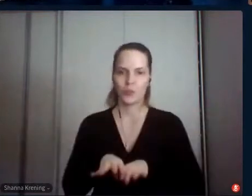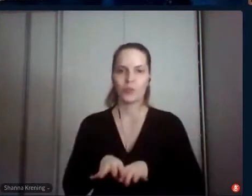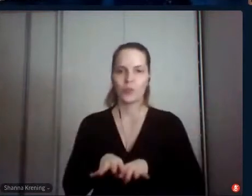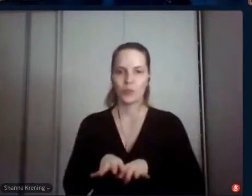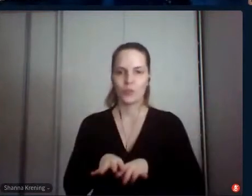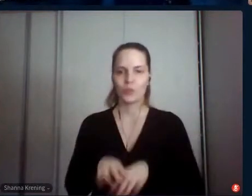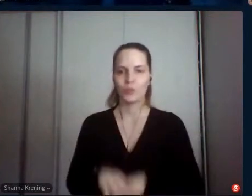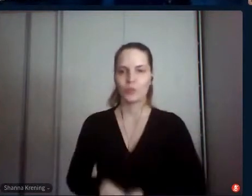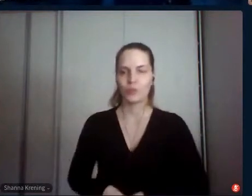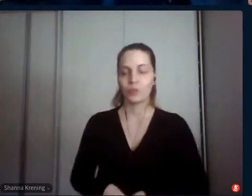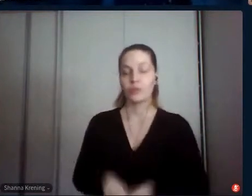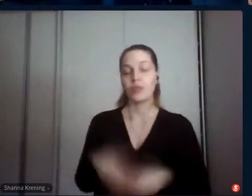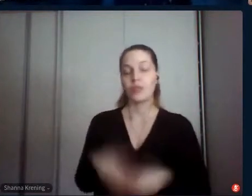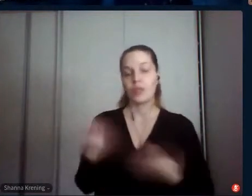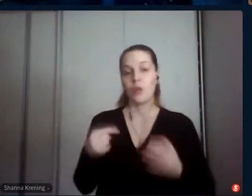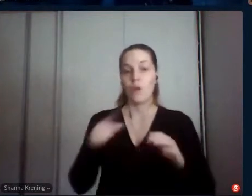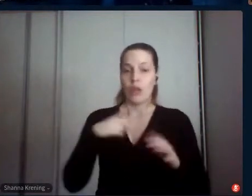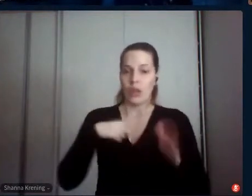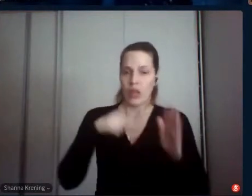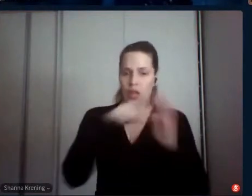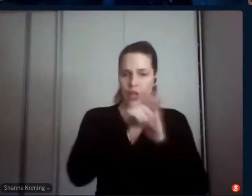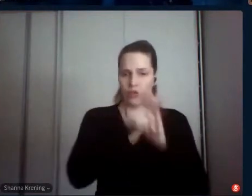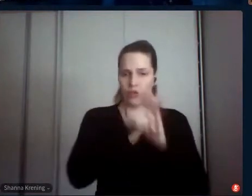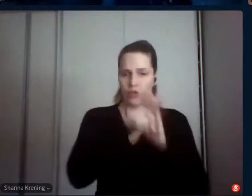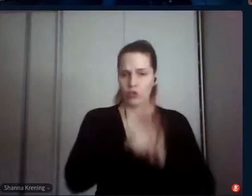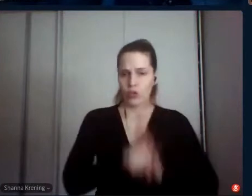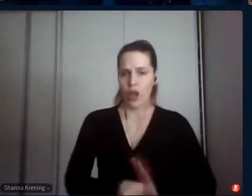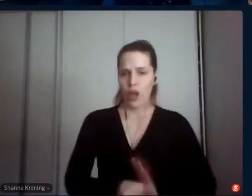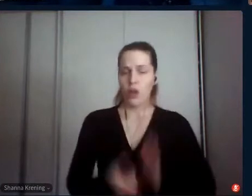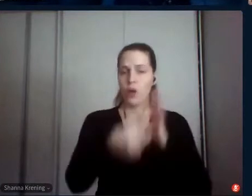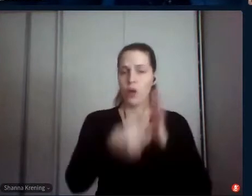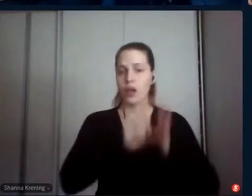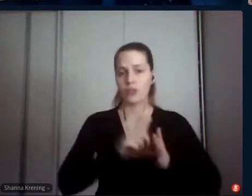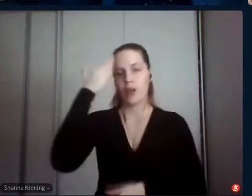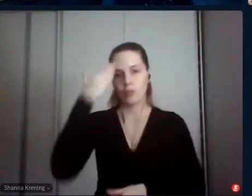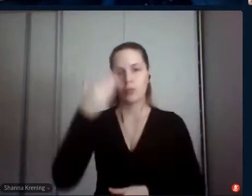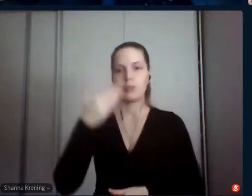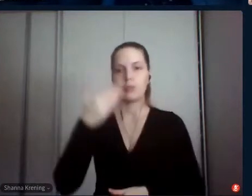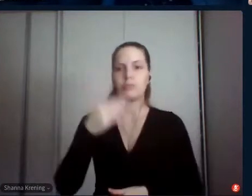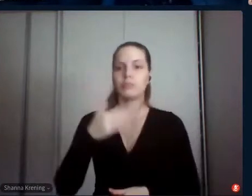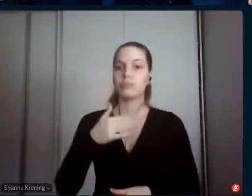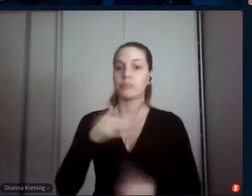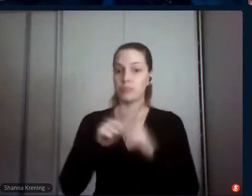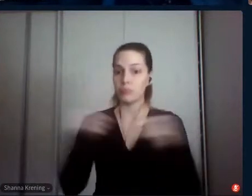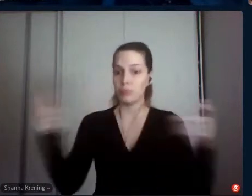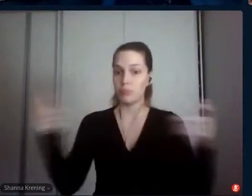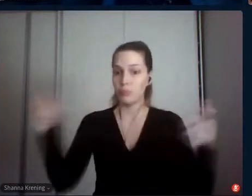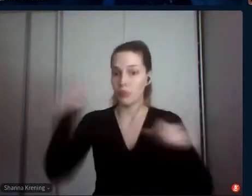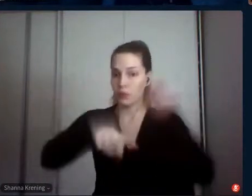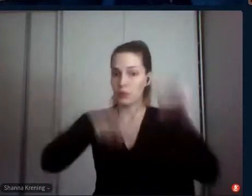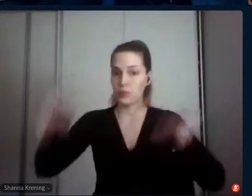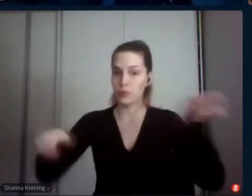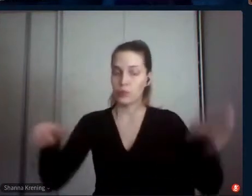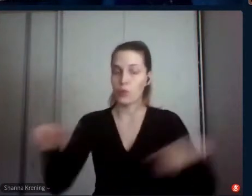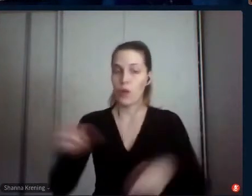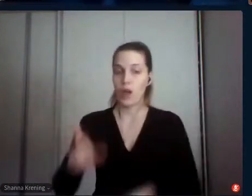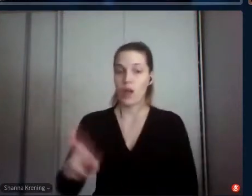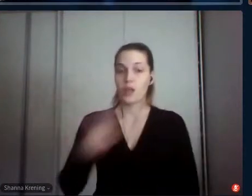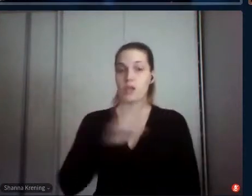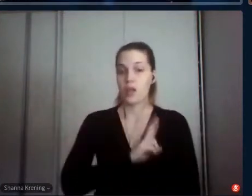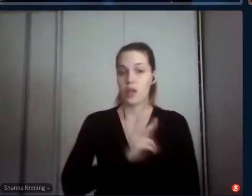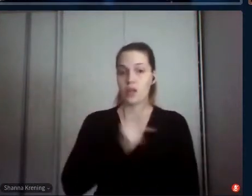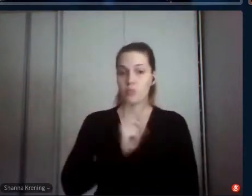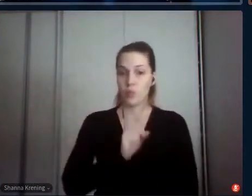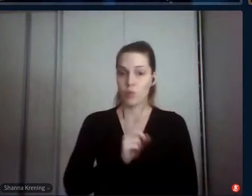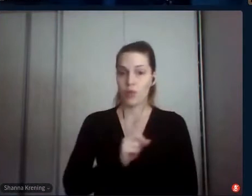no questionário anterior, a gente tem uma previsão de que a grande maioria das pessoas que não responderam o questionário não é quem não tem internet, tá?